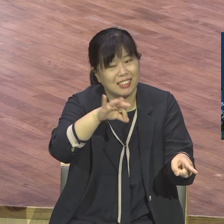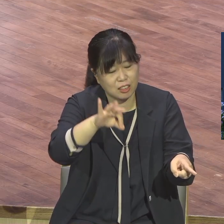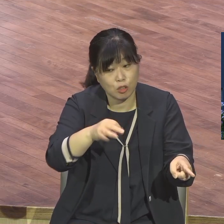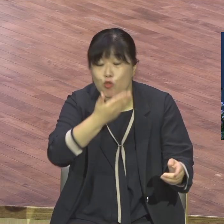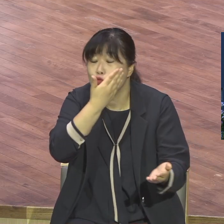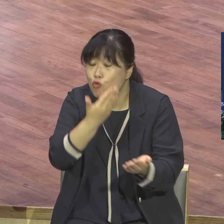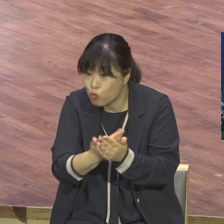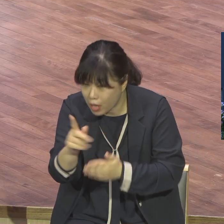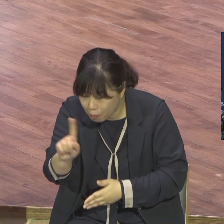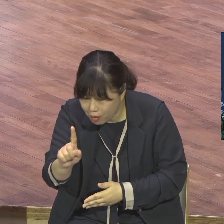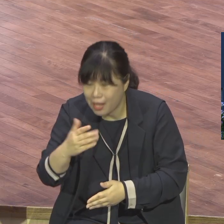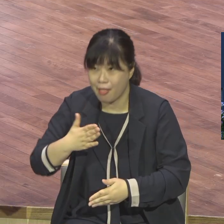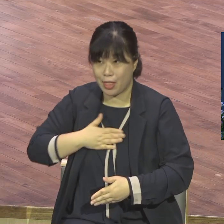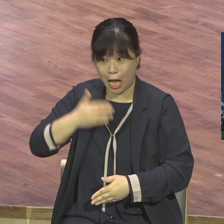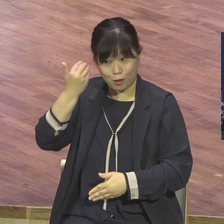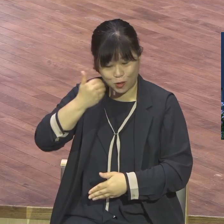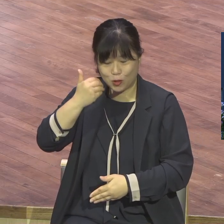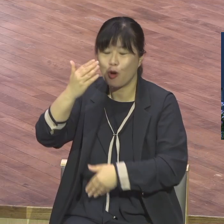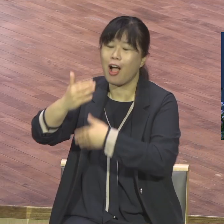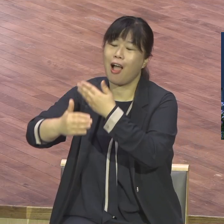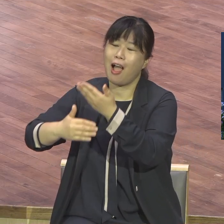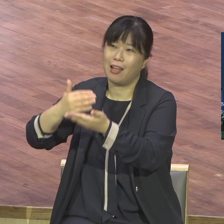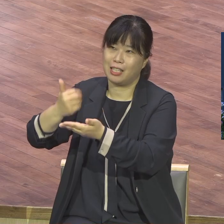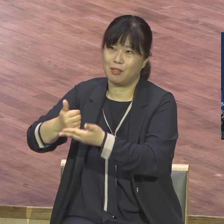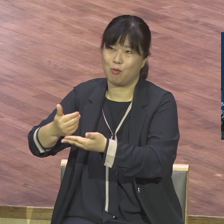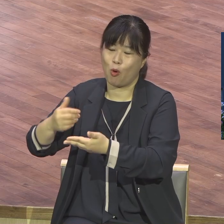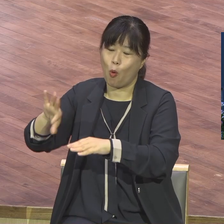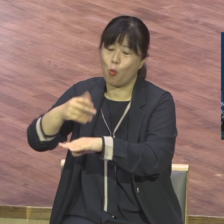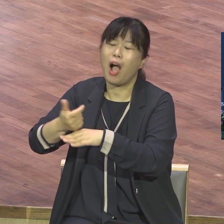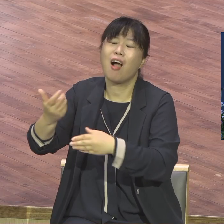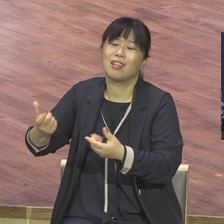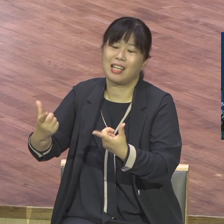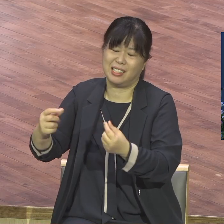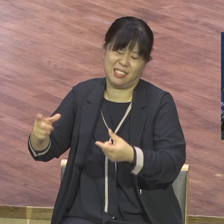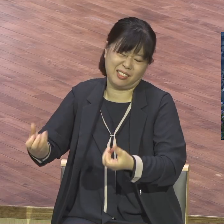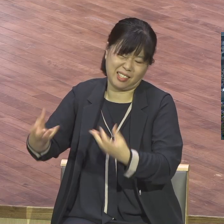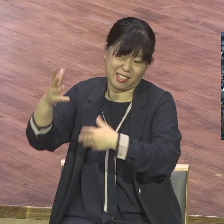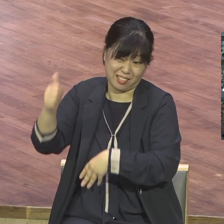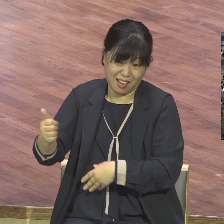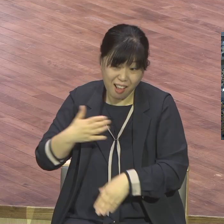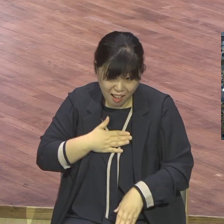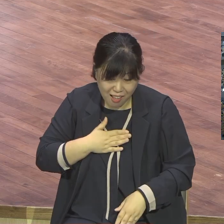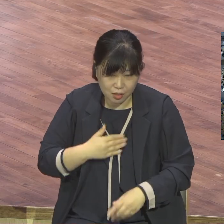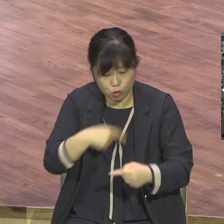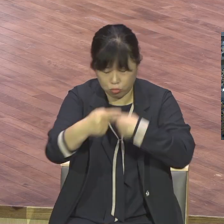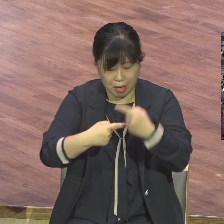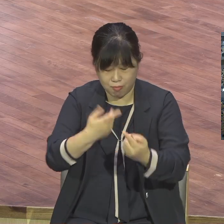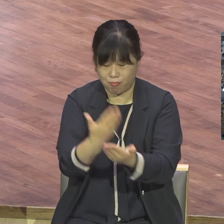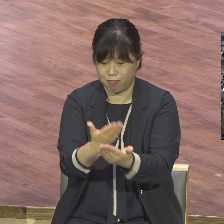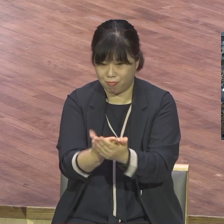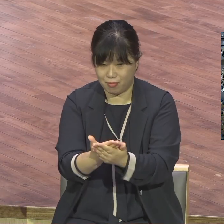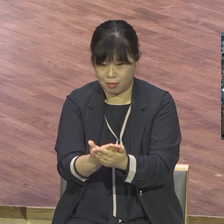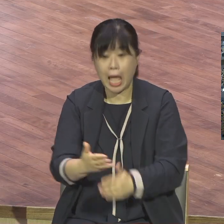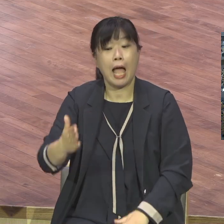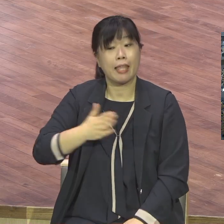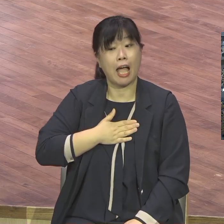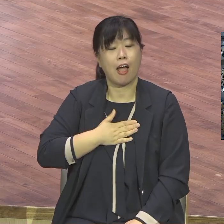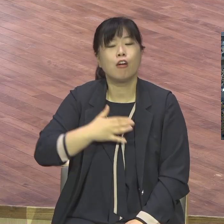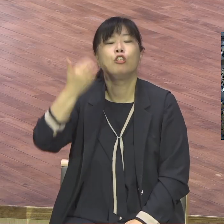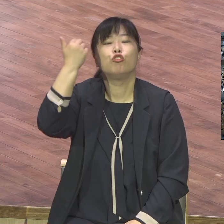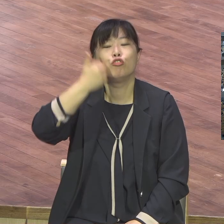세상의 삶을 살 수 있다. 한번 우리 고백해 봅시다. 나는 왕 같은